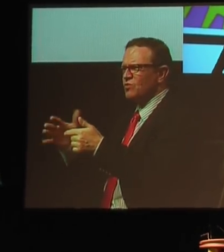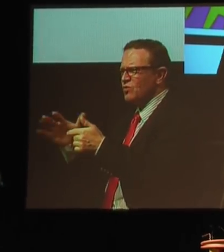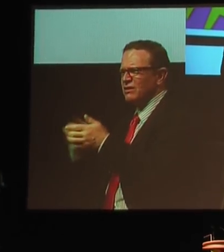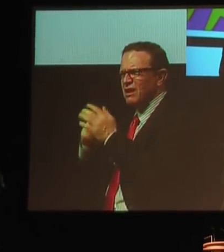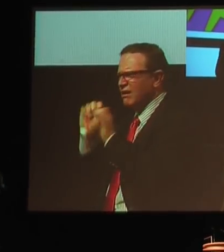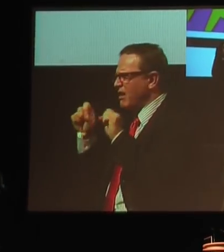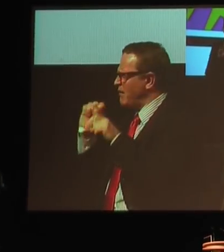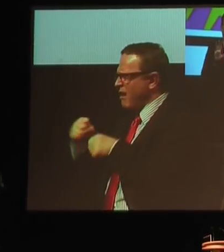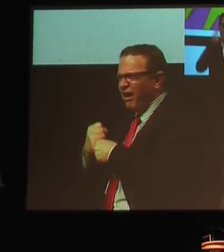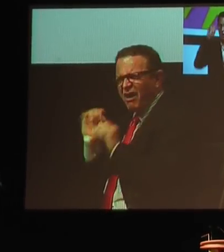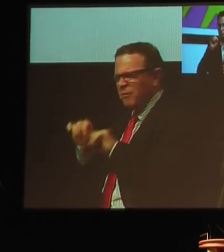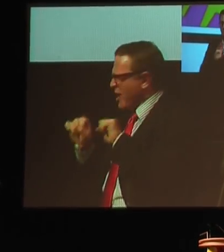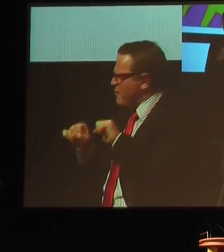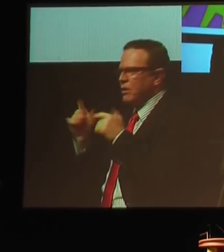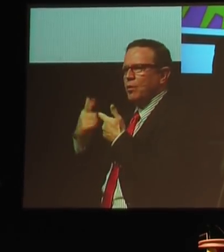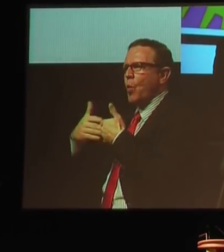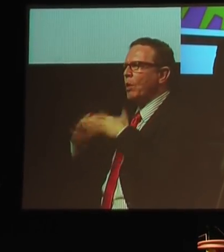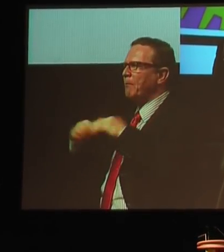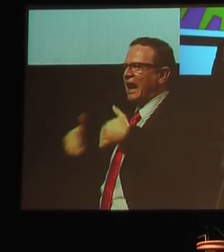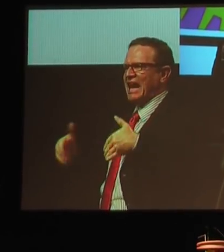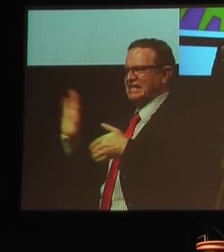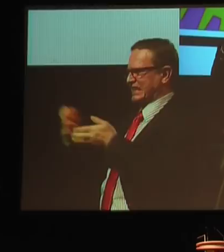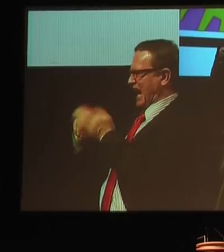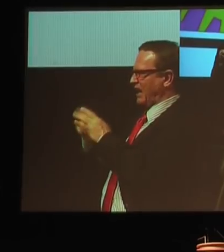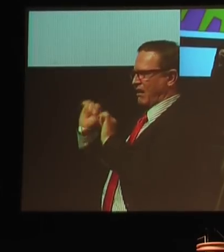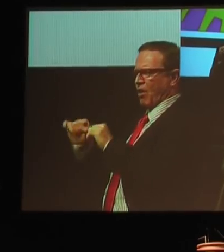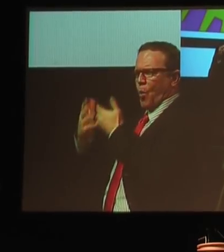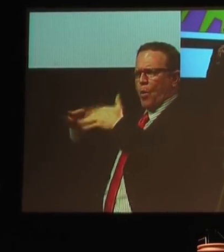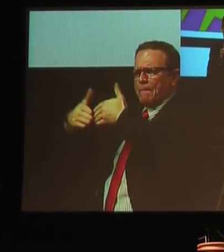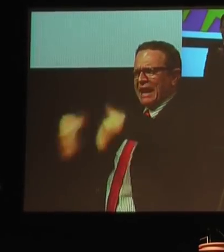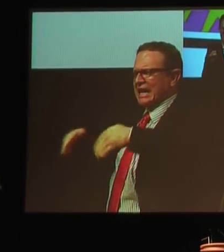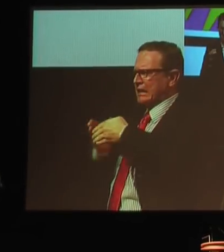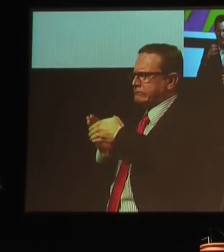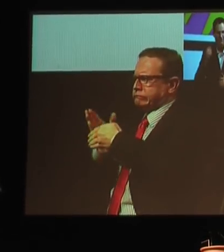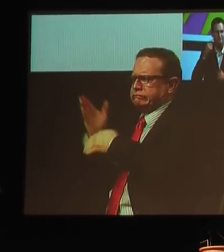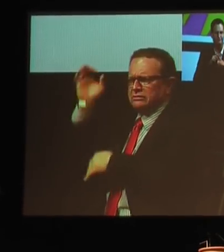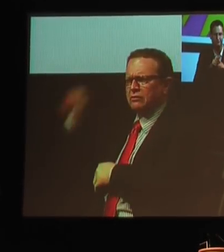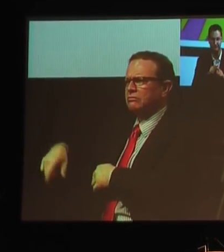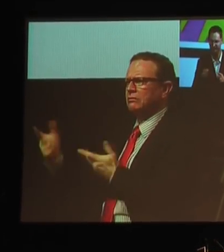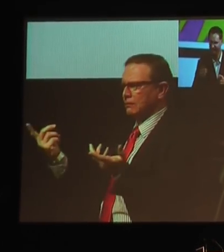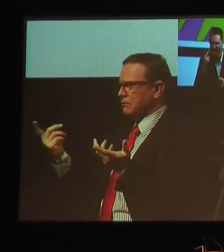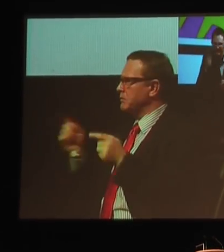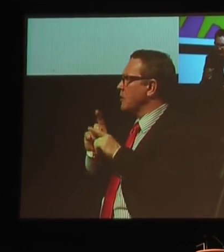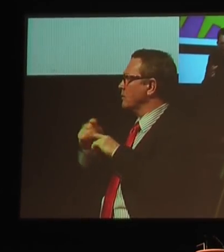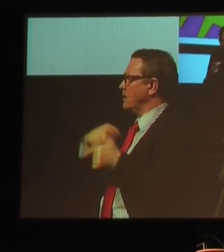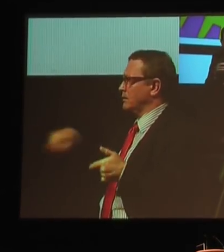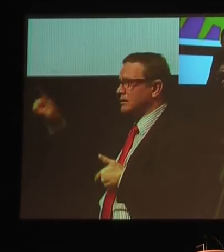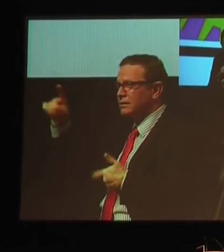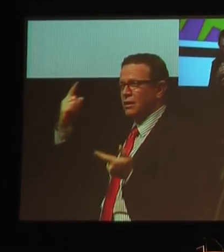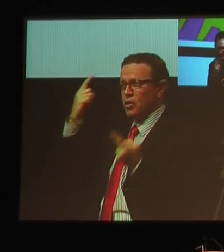sagt uns denn nicht eigentlich, dass das bei allen möglichen, ich sag mal, Andersartigkeiten genauso gemacht wird. Ich glaube,